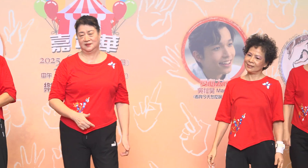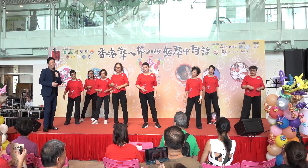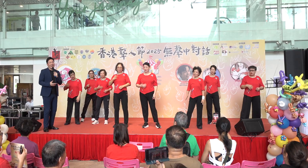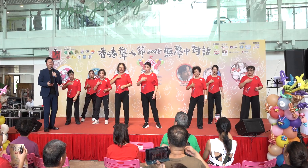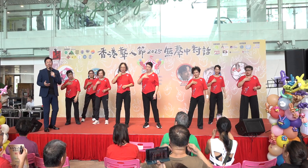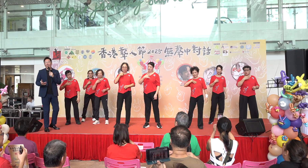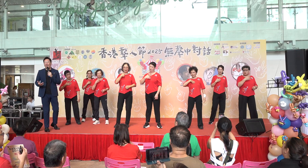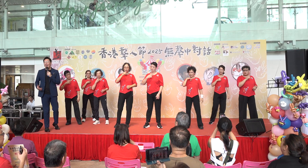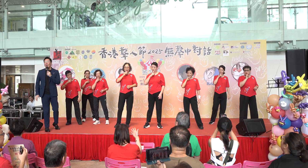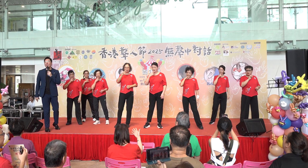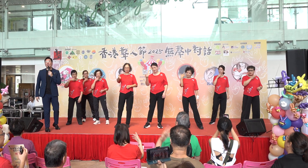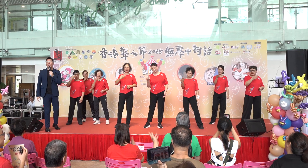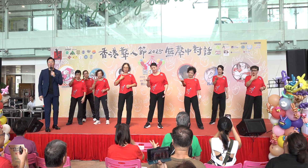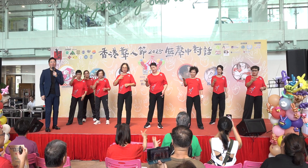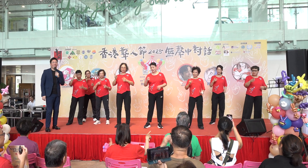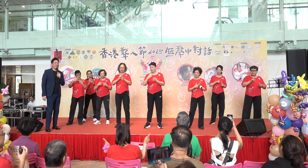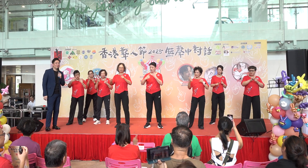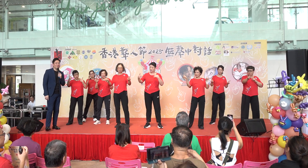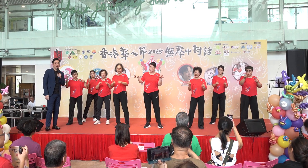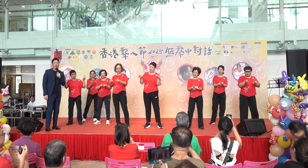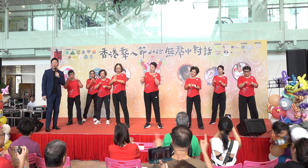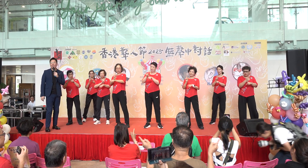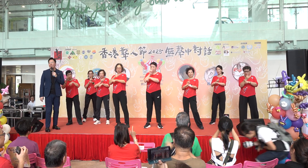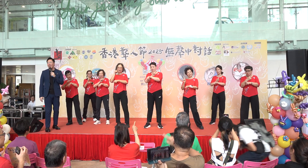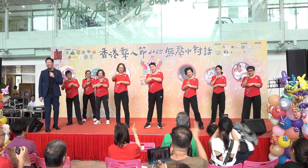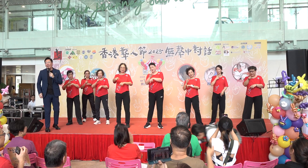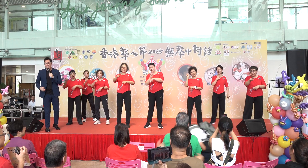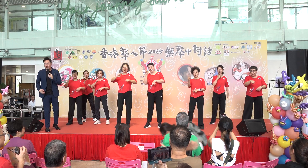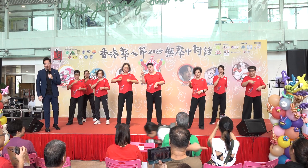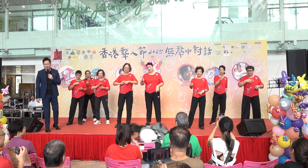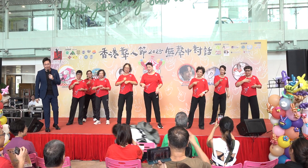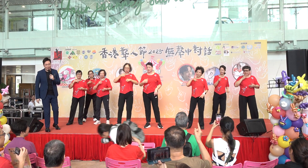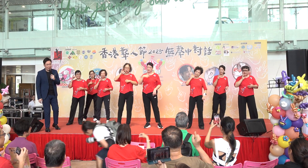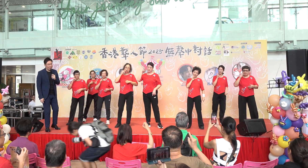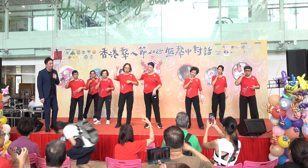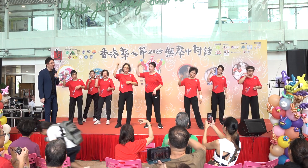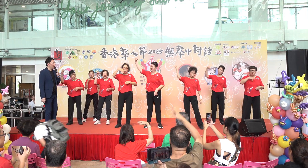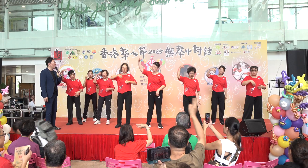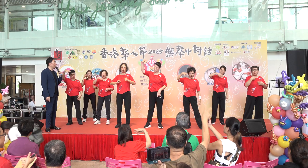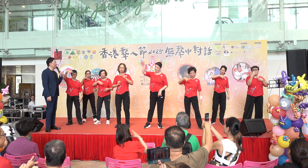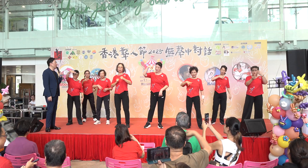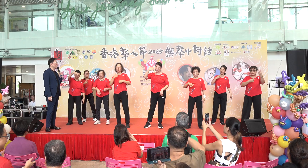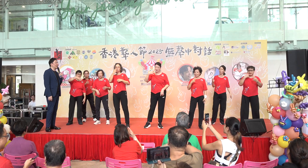有了你永共聚，分分鐘需要你，你似是陽光空